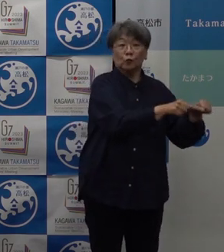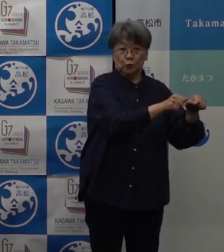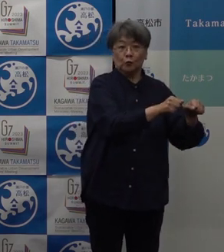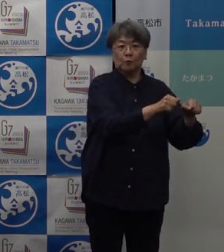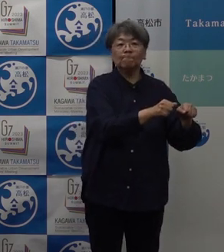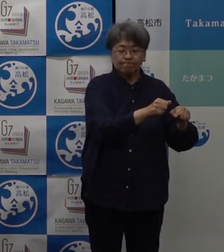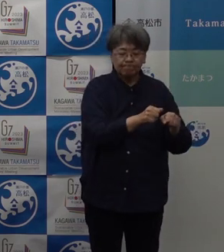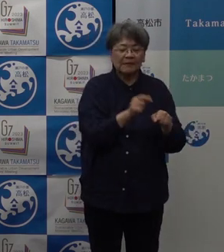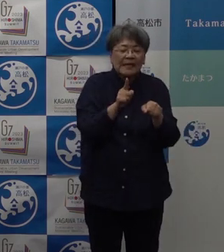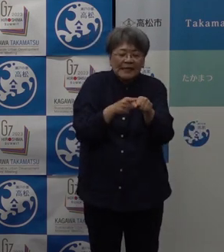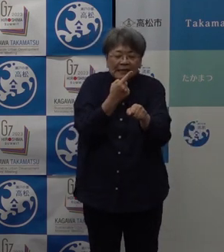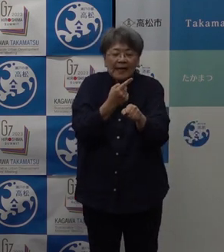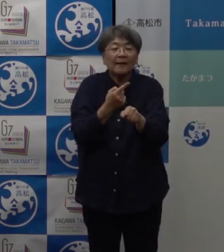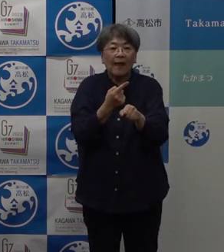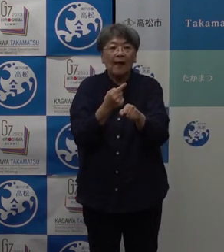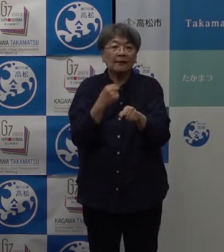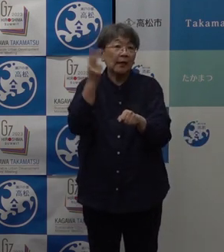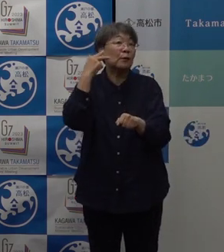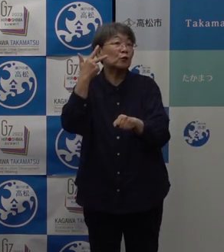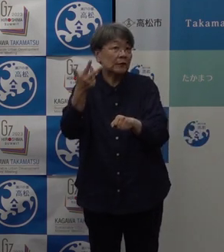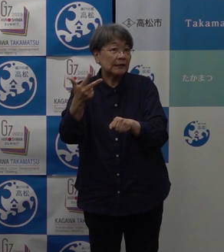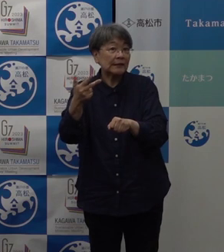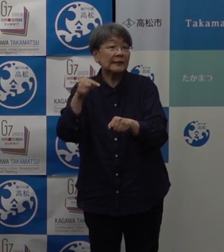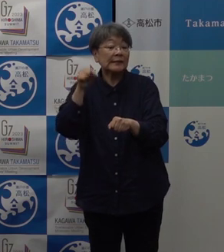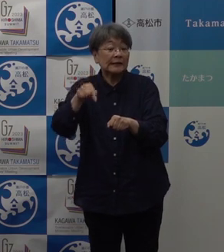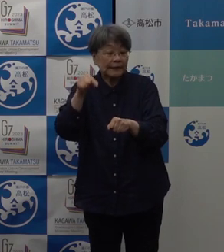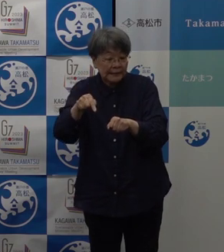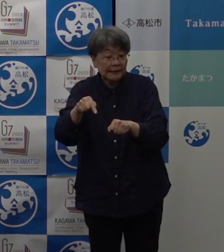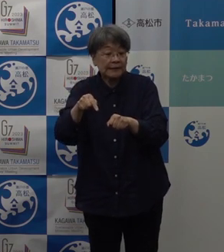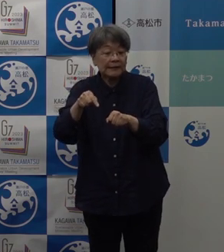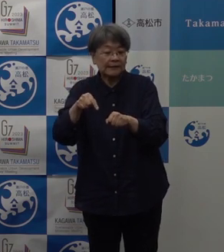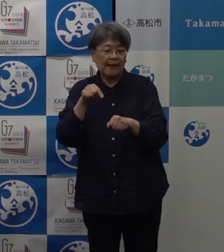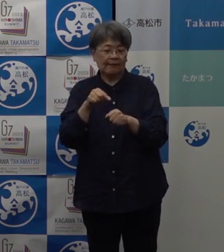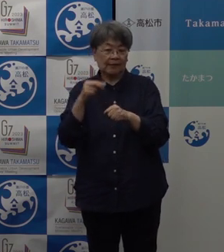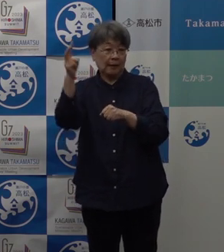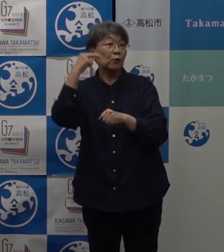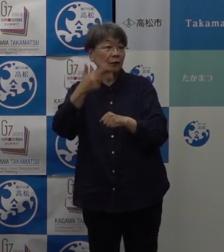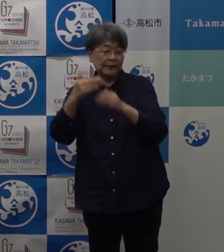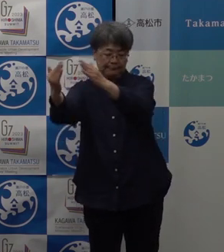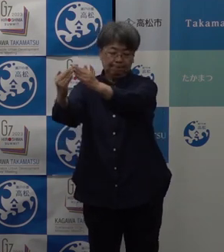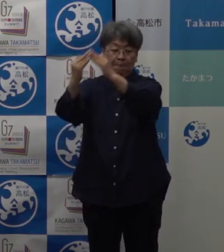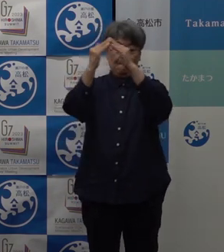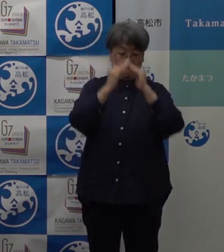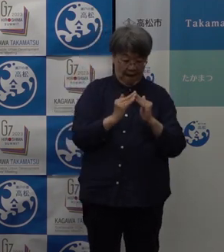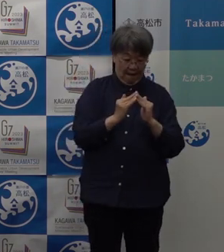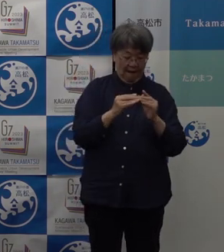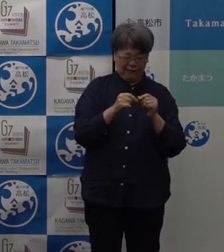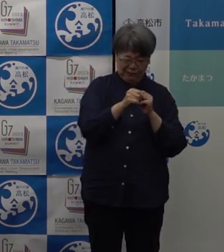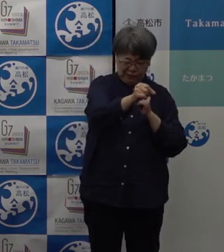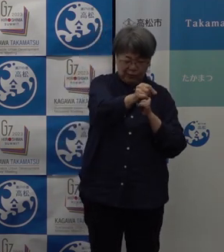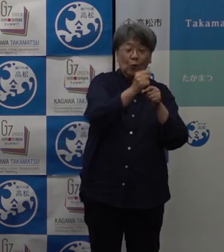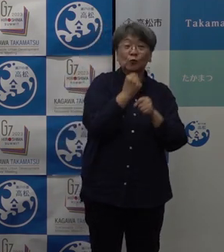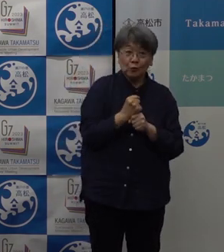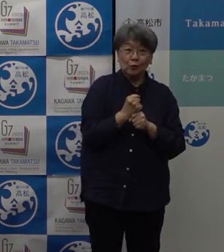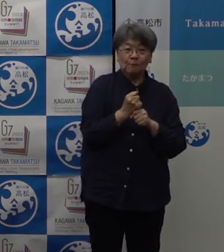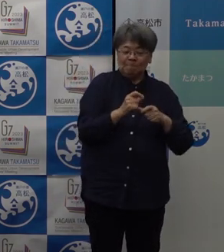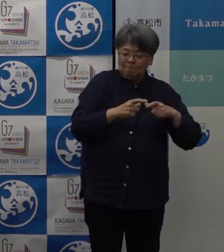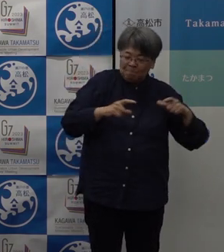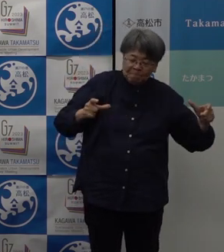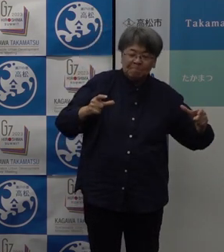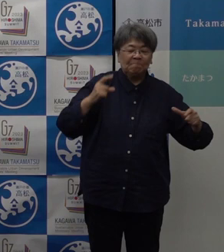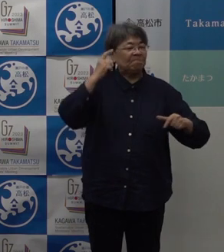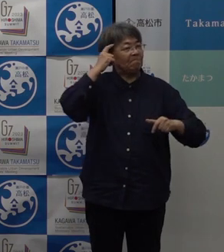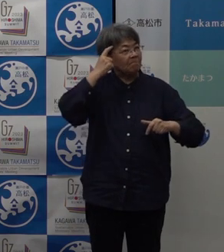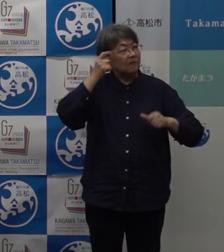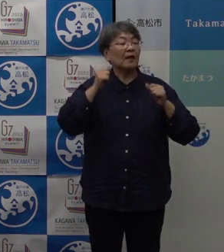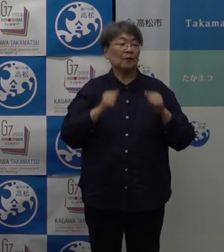するきっかけを作っていただくとともに、その先の移住定住の促進にもできればつなげていきたいというもの